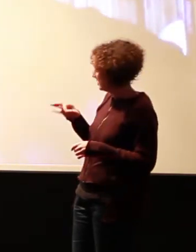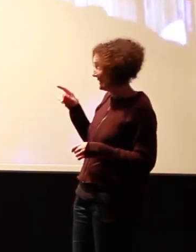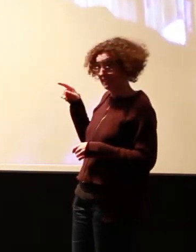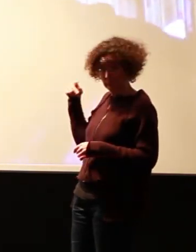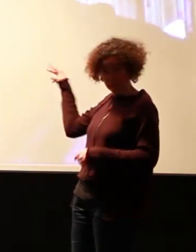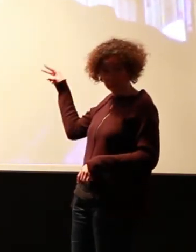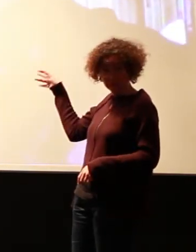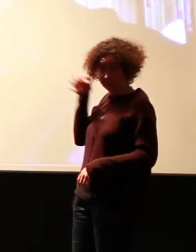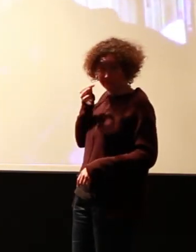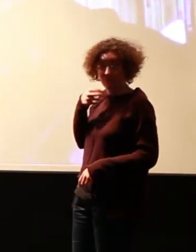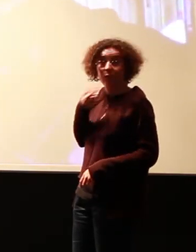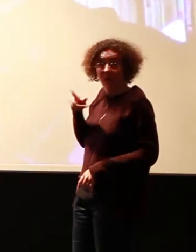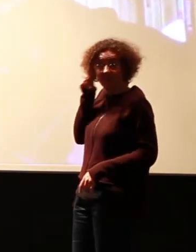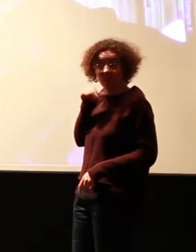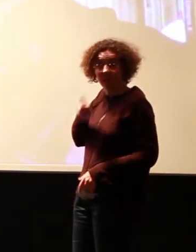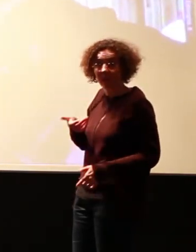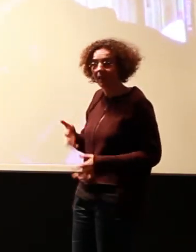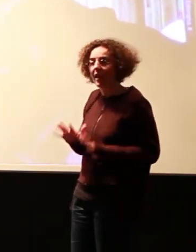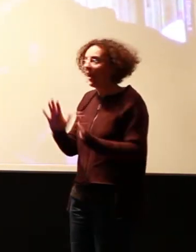lui, non ? Attends encore. Parce que...